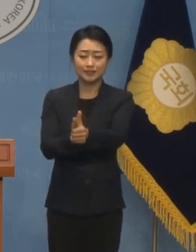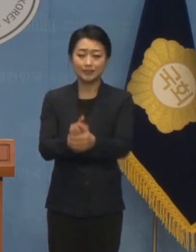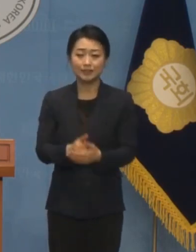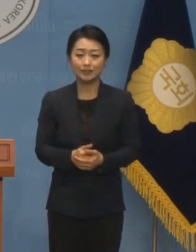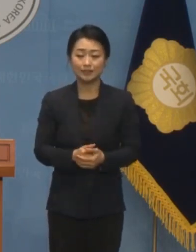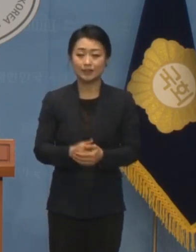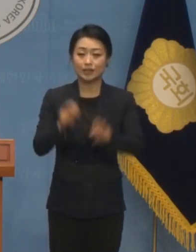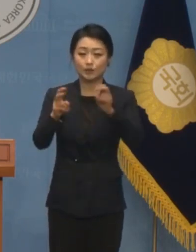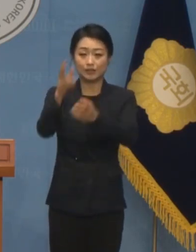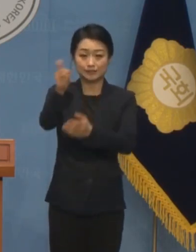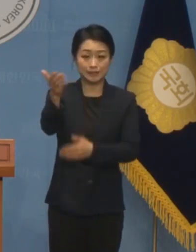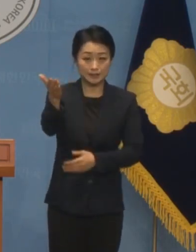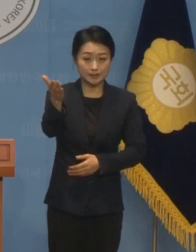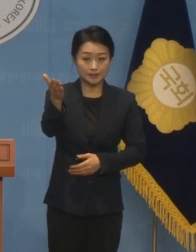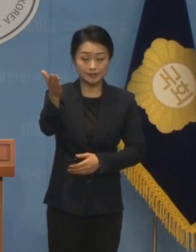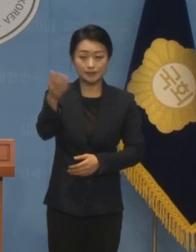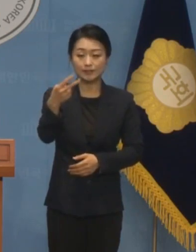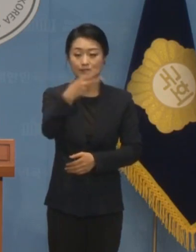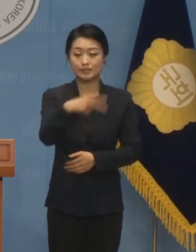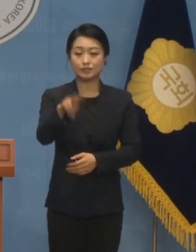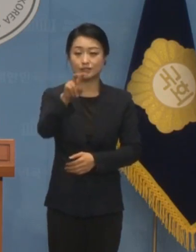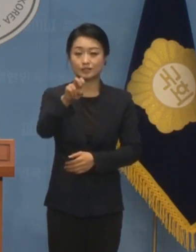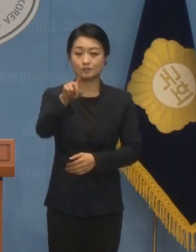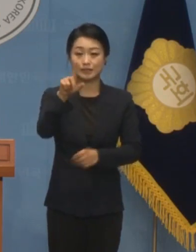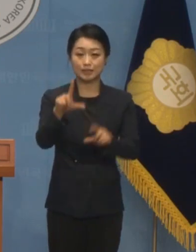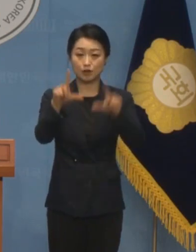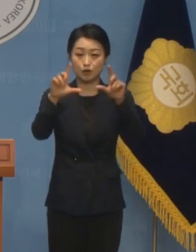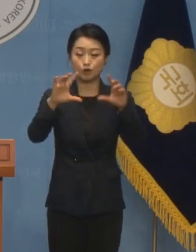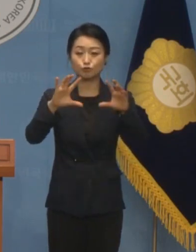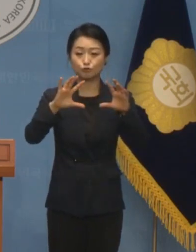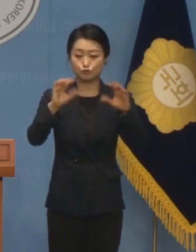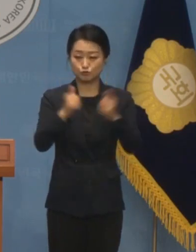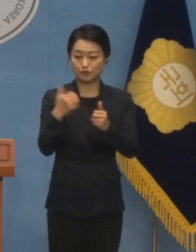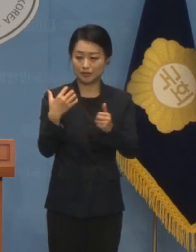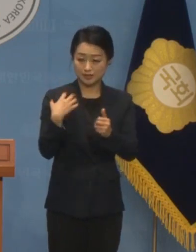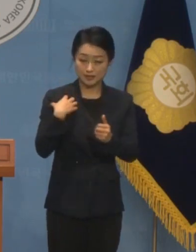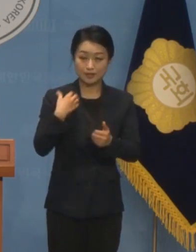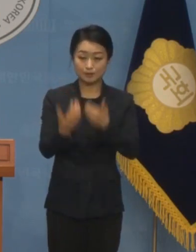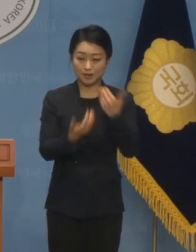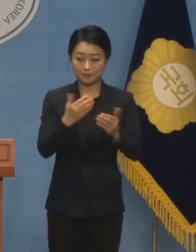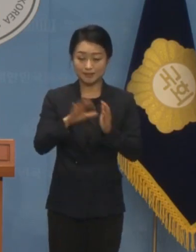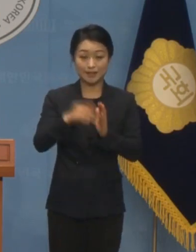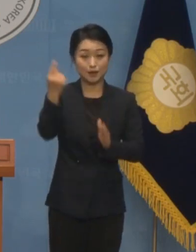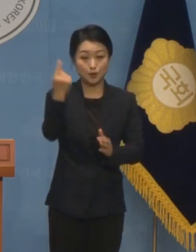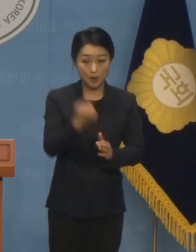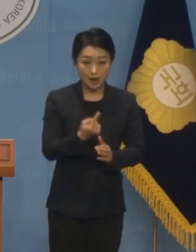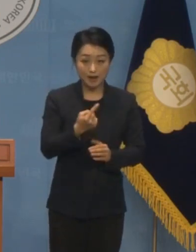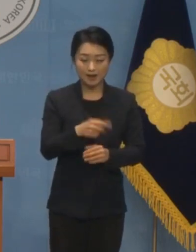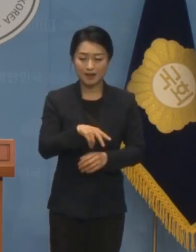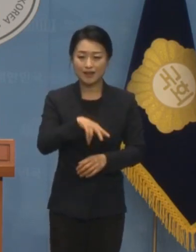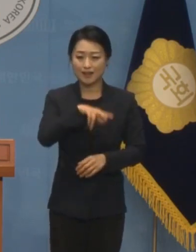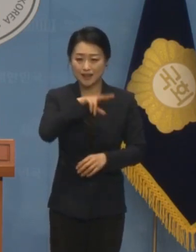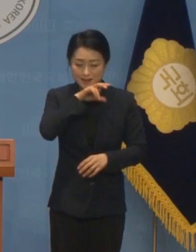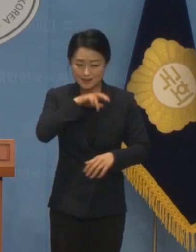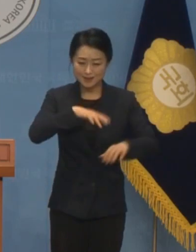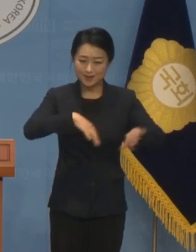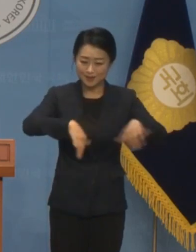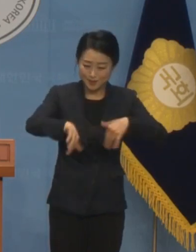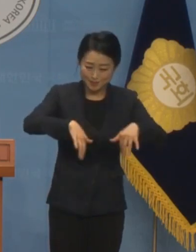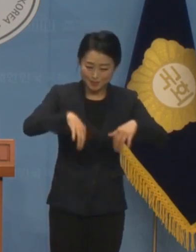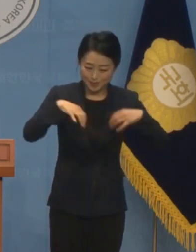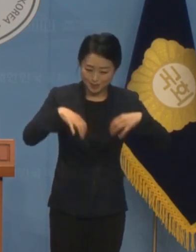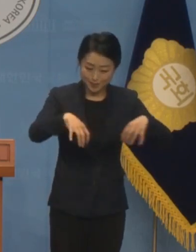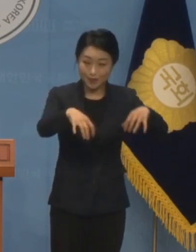카카오 김 위원장은 지난 2021년 국정감사에 출석해 골목 상권을 침해하는